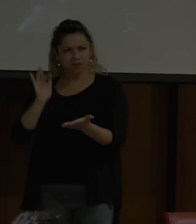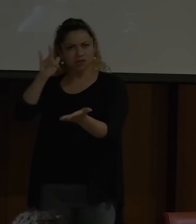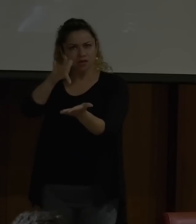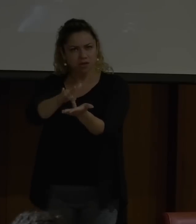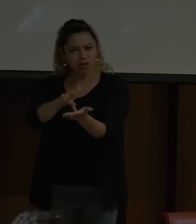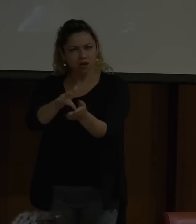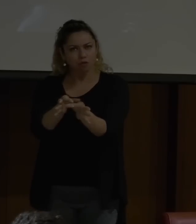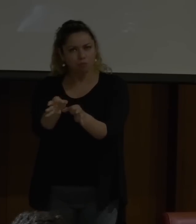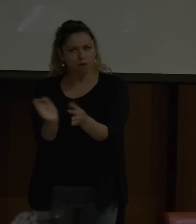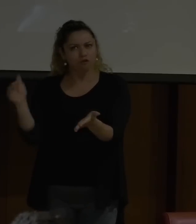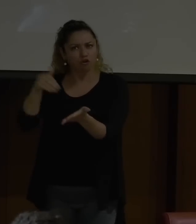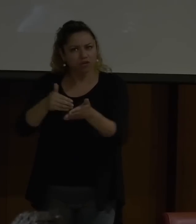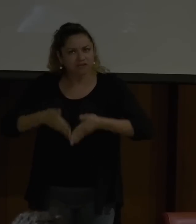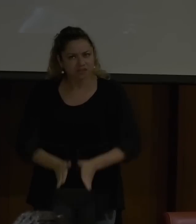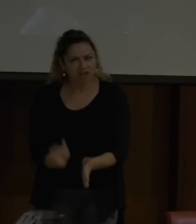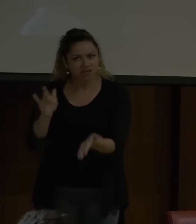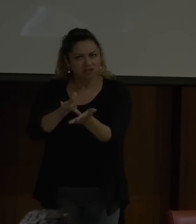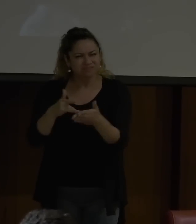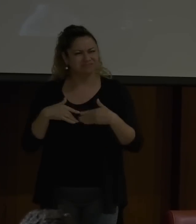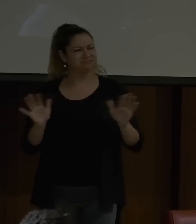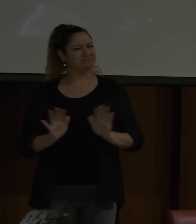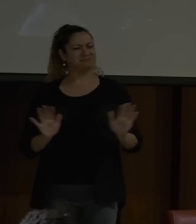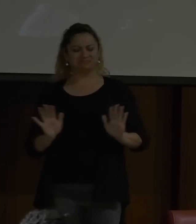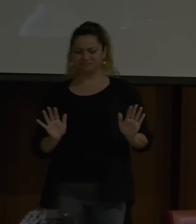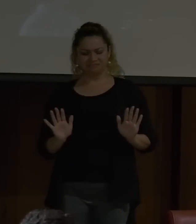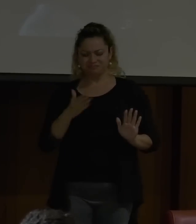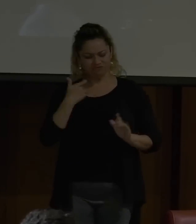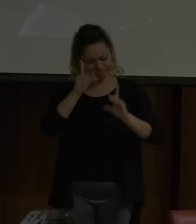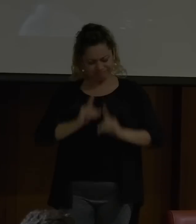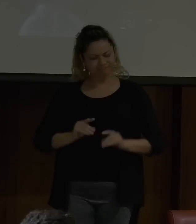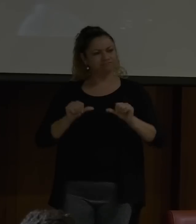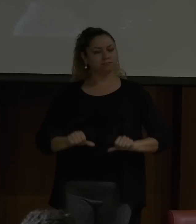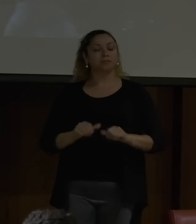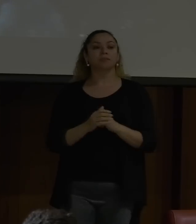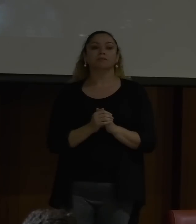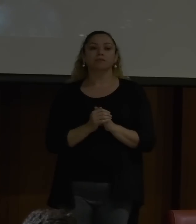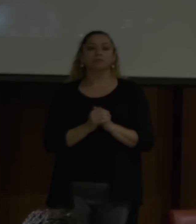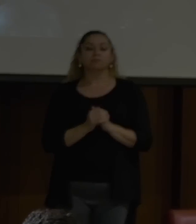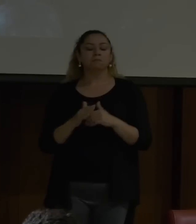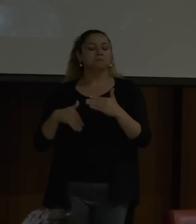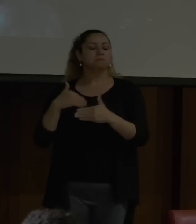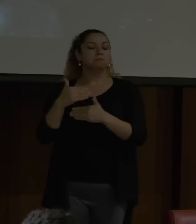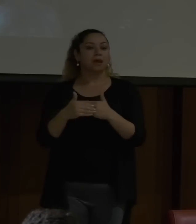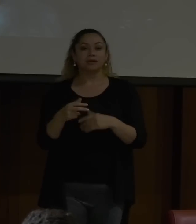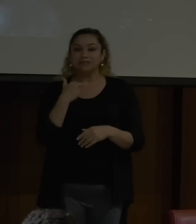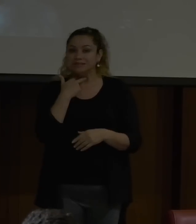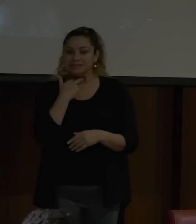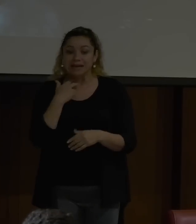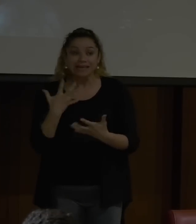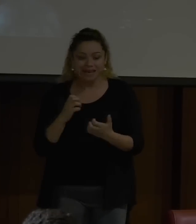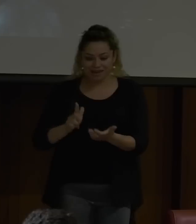donde creció. Para colmo, cuando quiso volver a Los Pajales, o al menos a Hato Nuevo, se encontró con que no tenía dinero para el